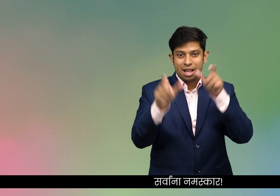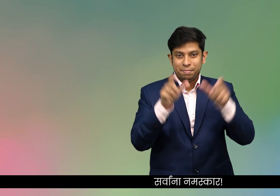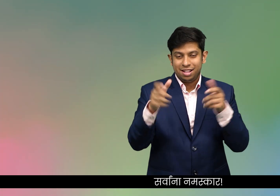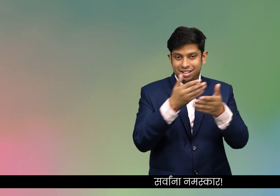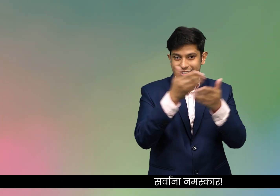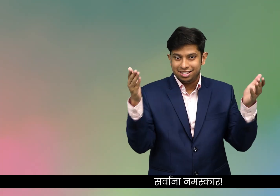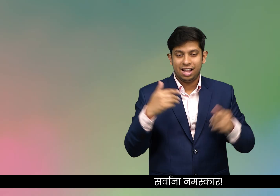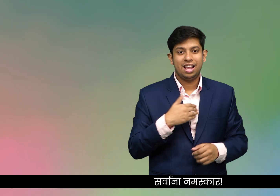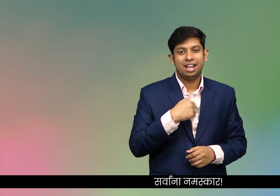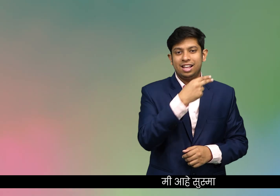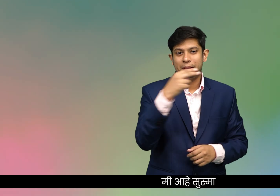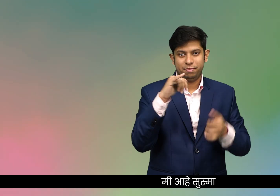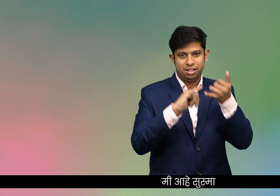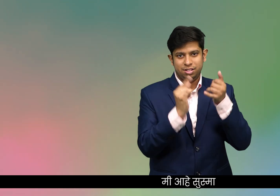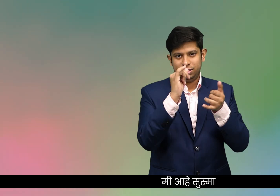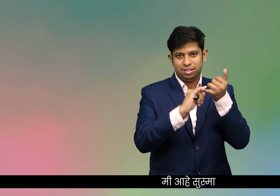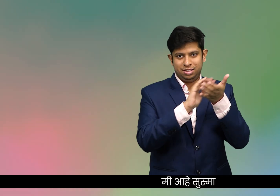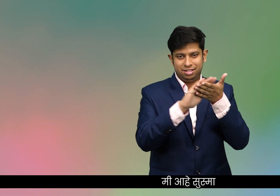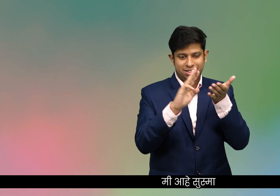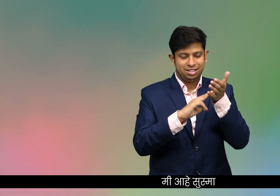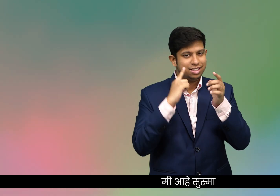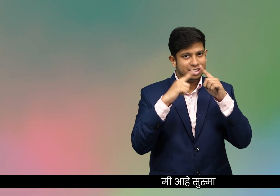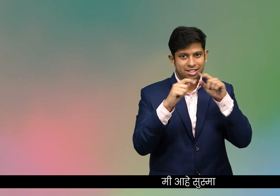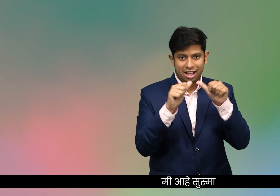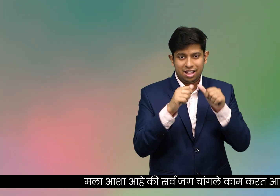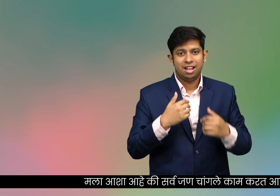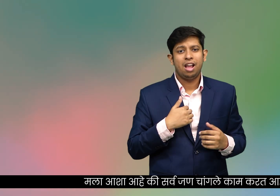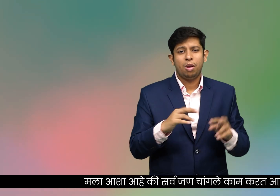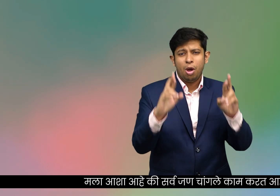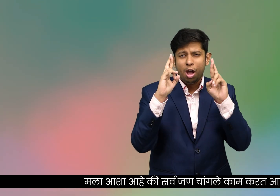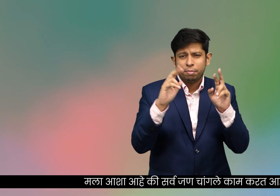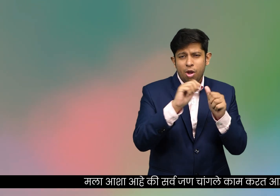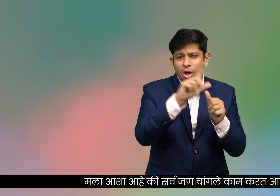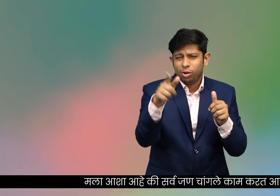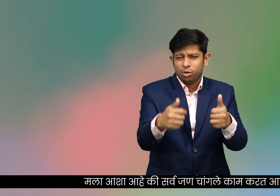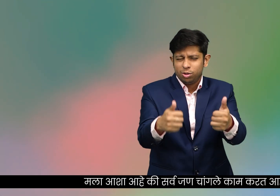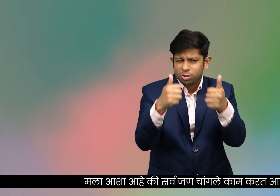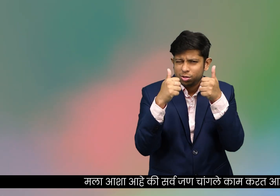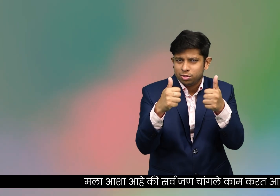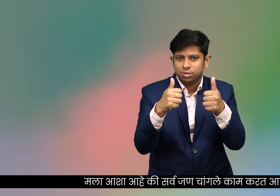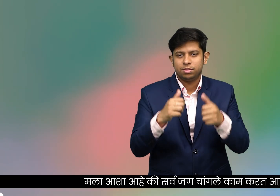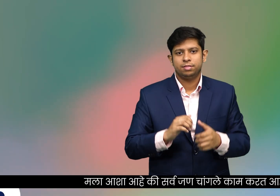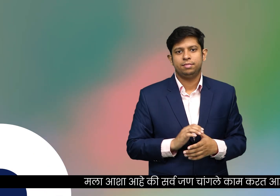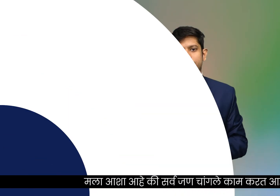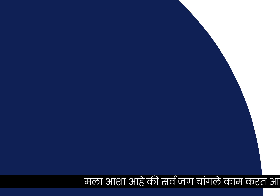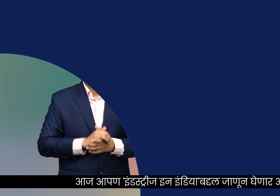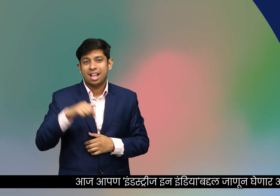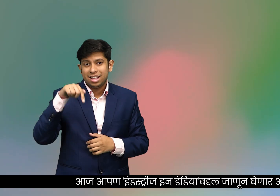सर्वांना नमस्कार. मी आहे सुषमा. मला आशा आहे की सर्वजण चांगले काम करत आहेत. आज